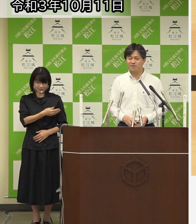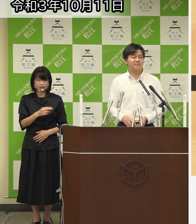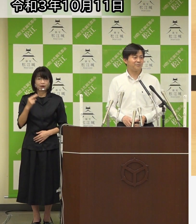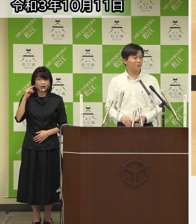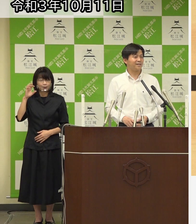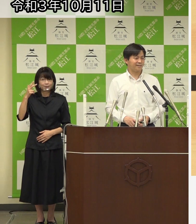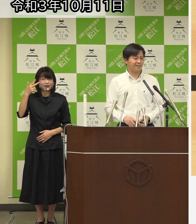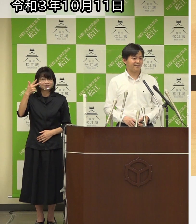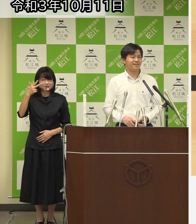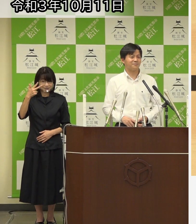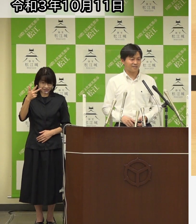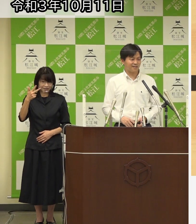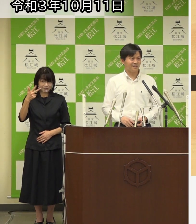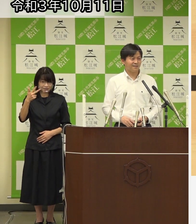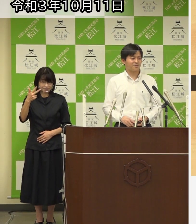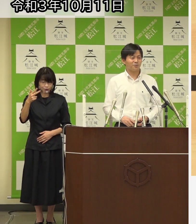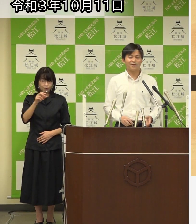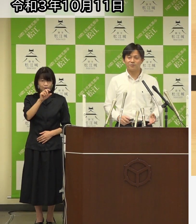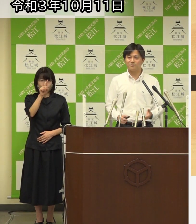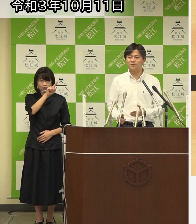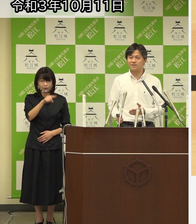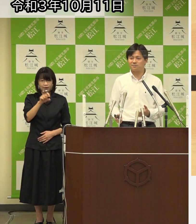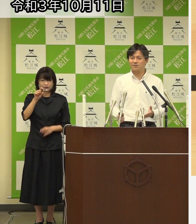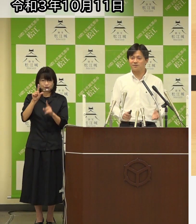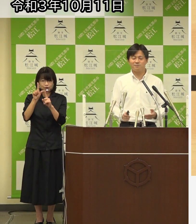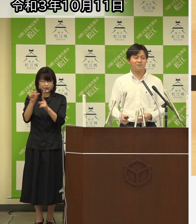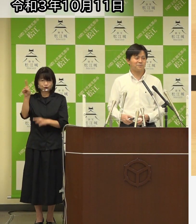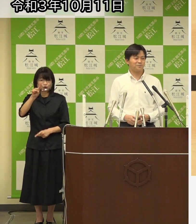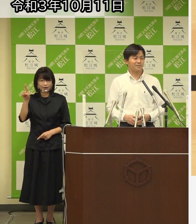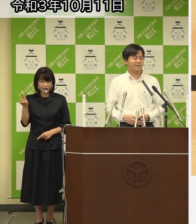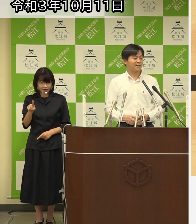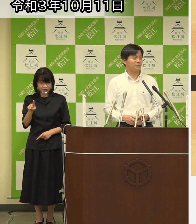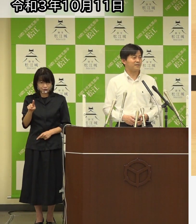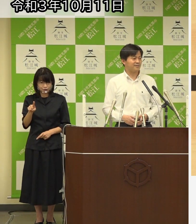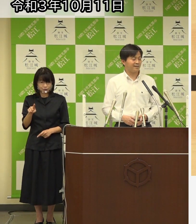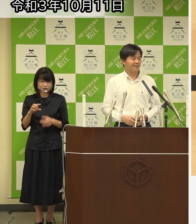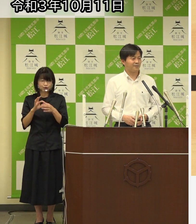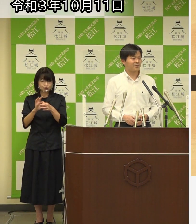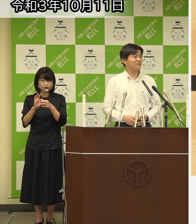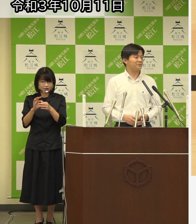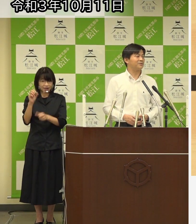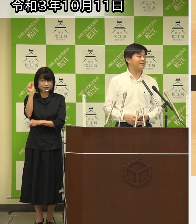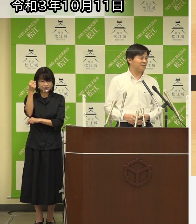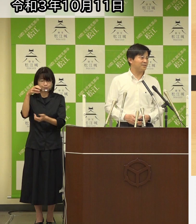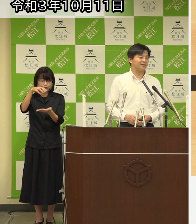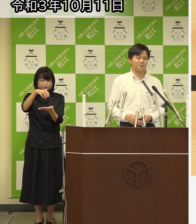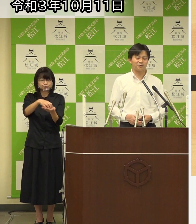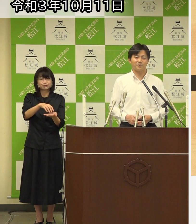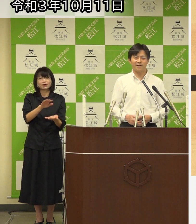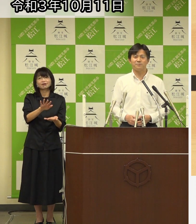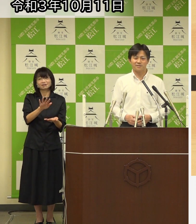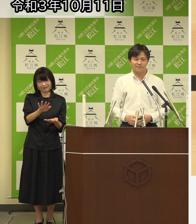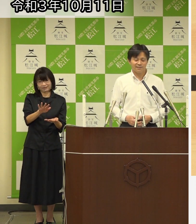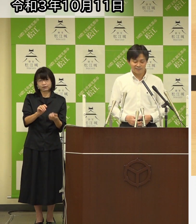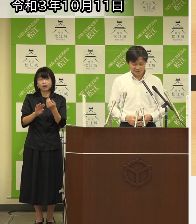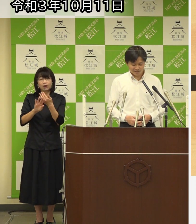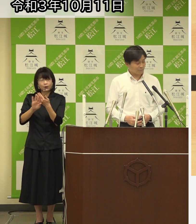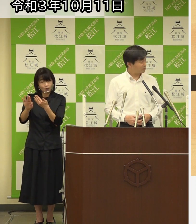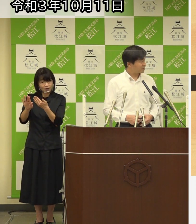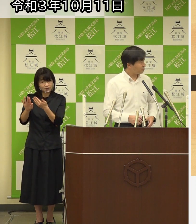信について記事で取り上げていただきました。でその他の新聞社様、テレビ局様からもですね、たまに問い合わせをいただくことがあります